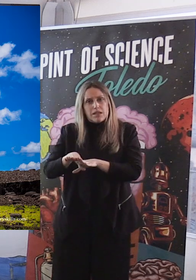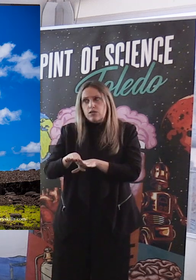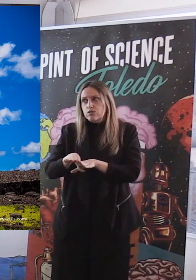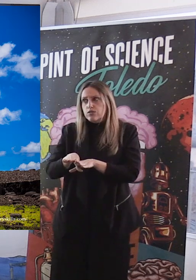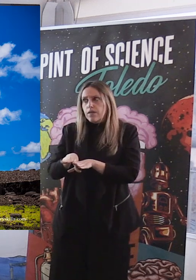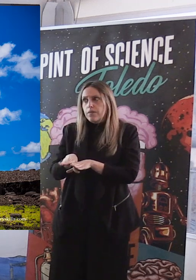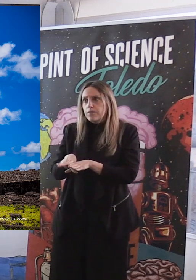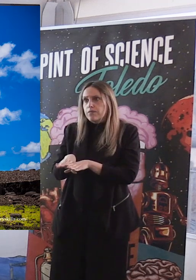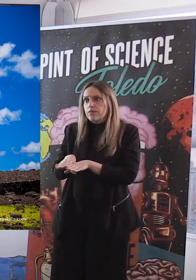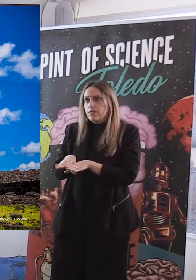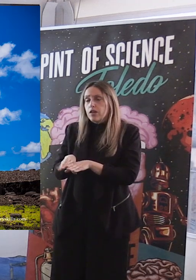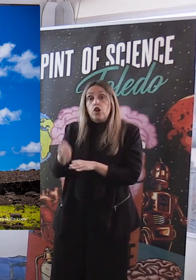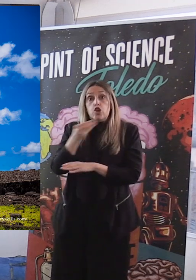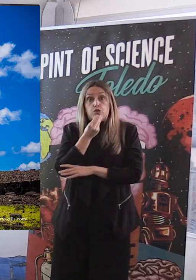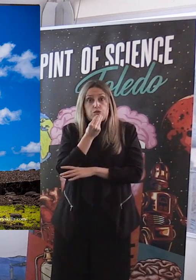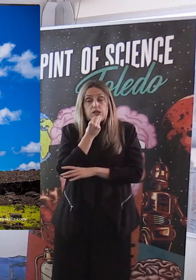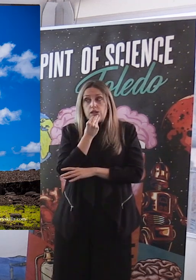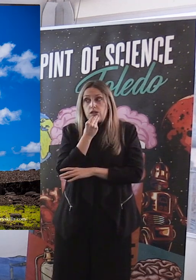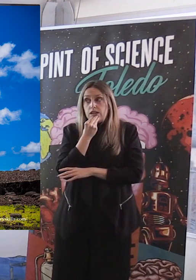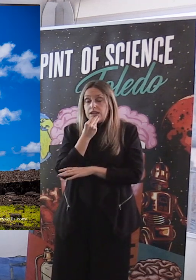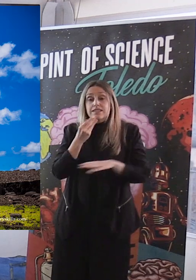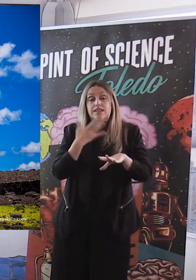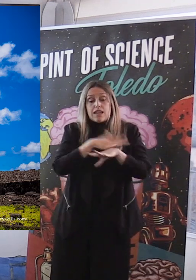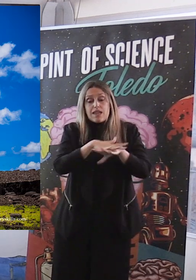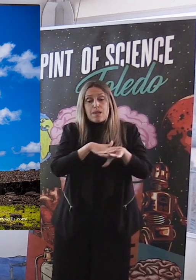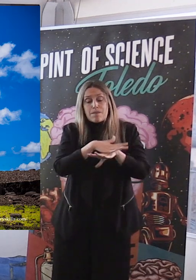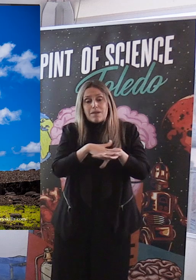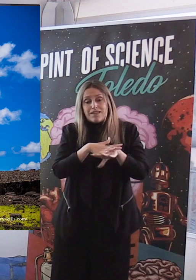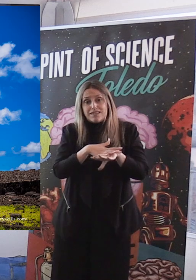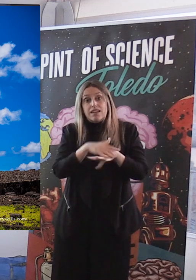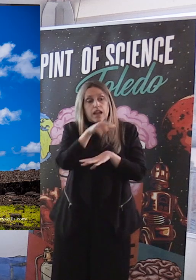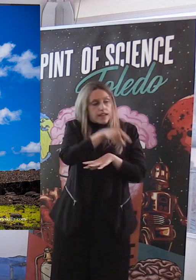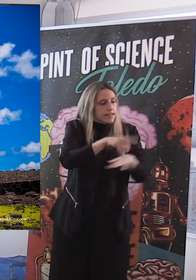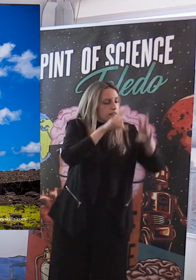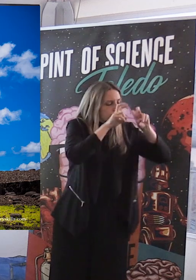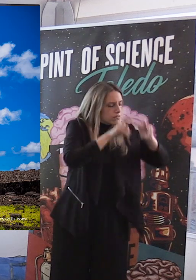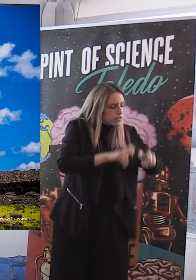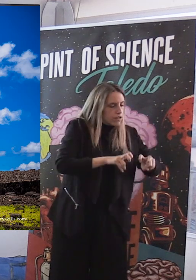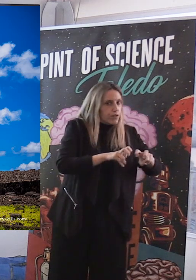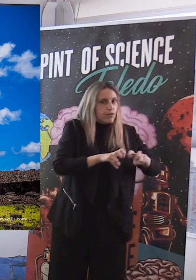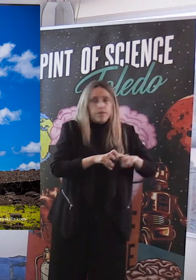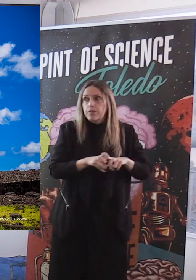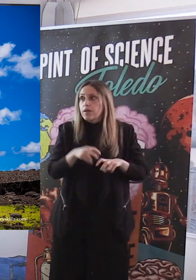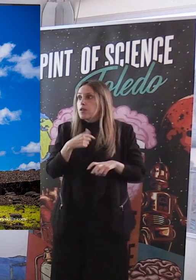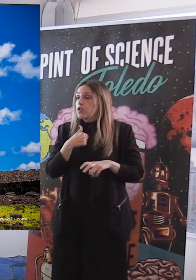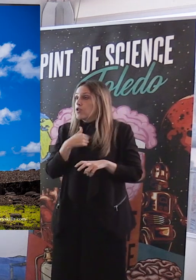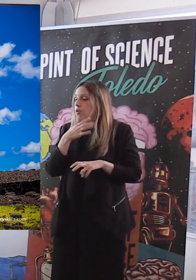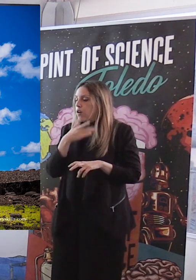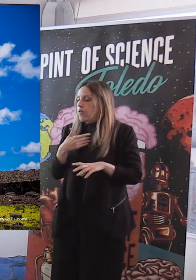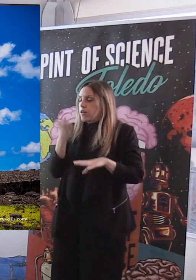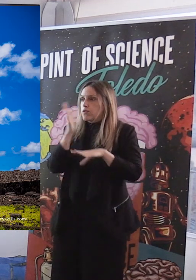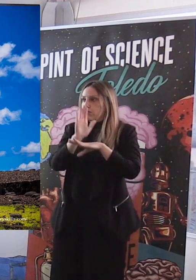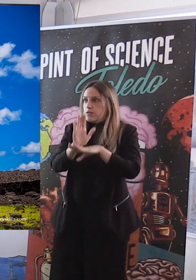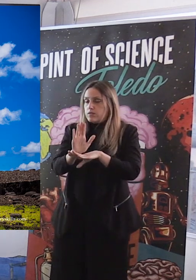suplementos nutricionales a base de esta investigación. Y os presento